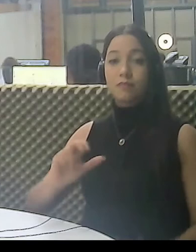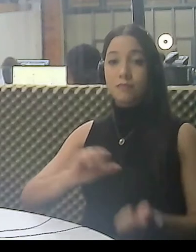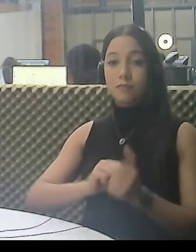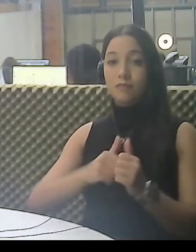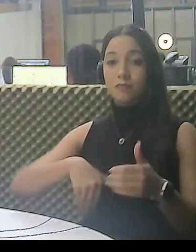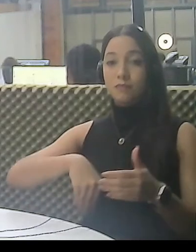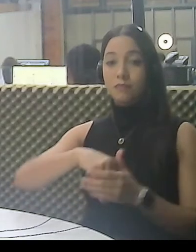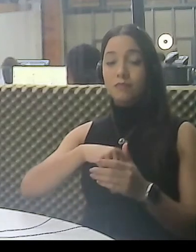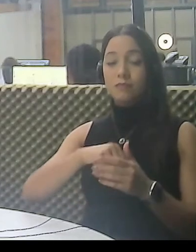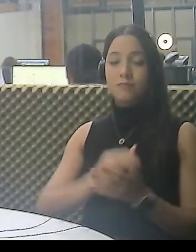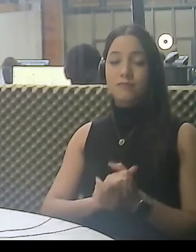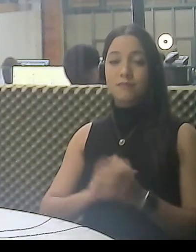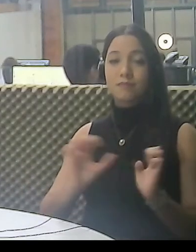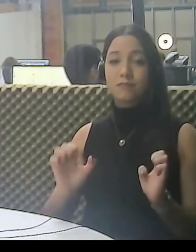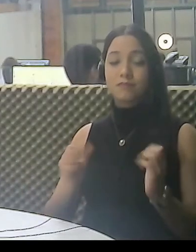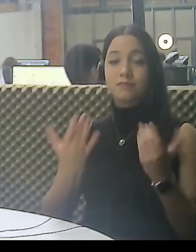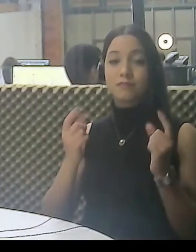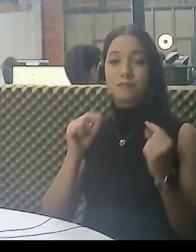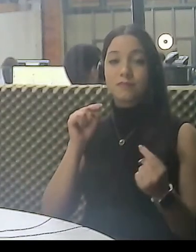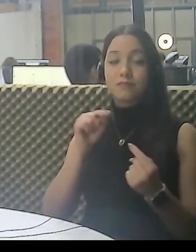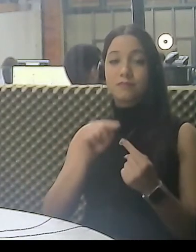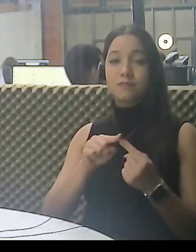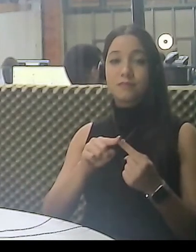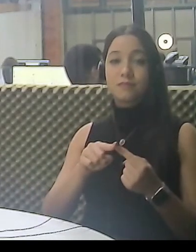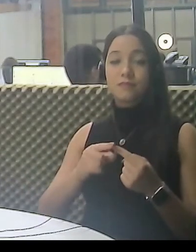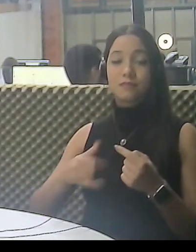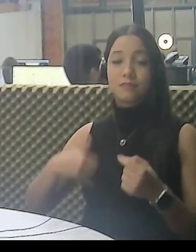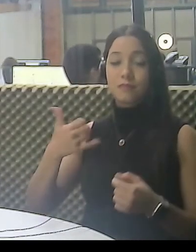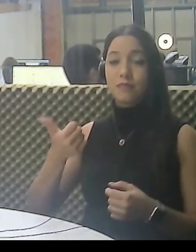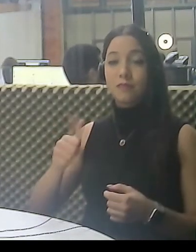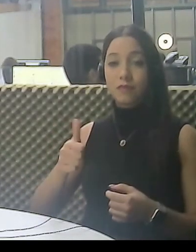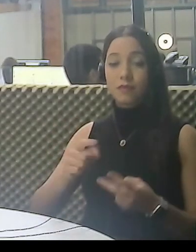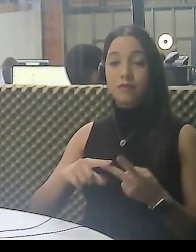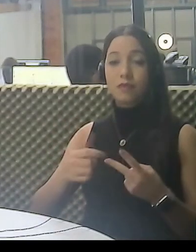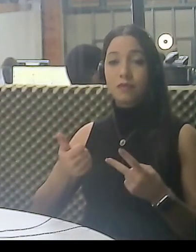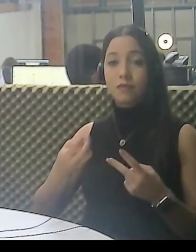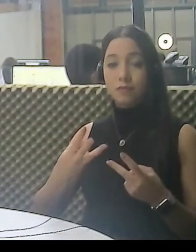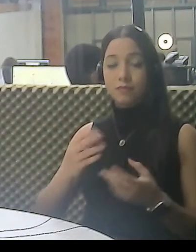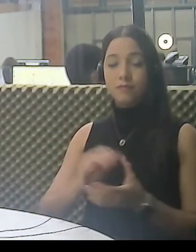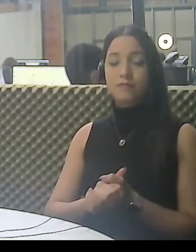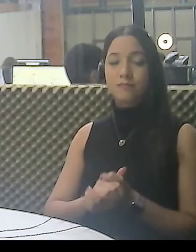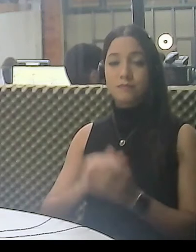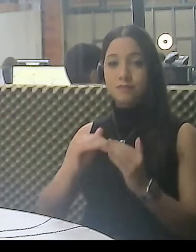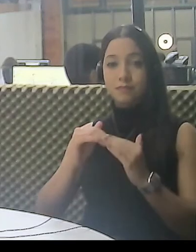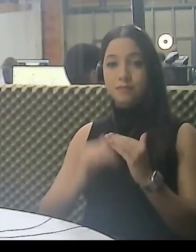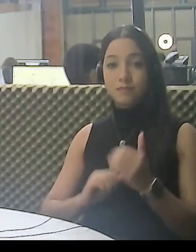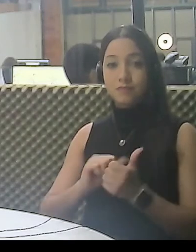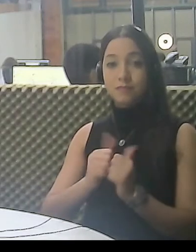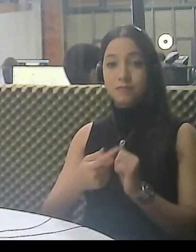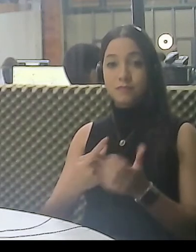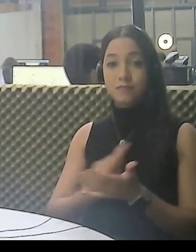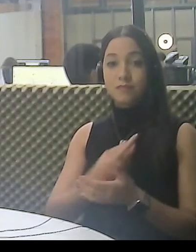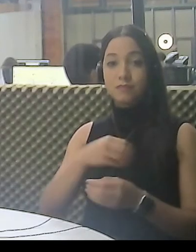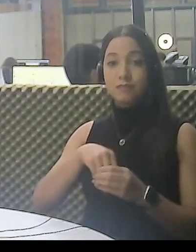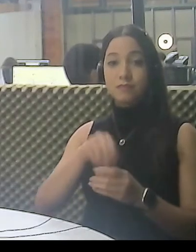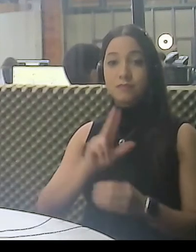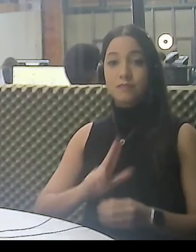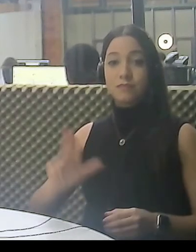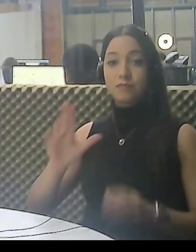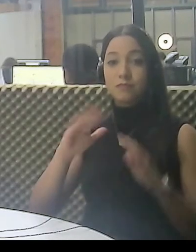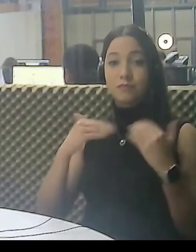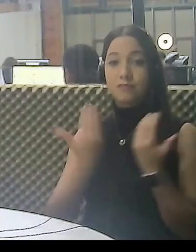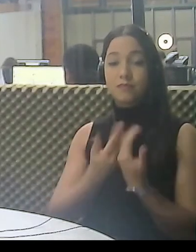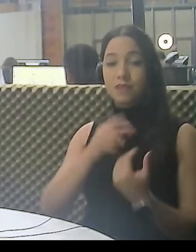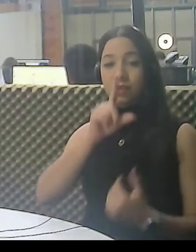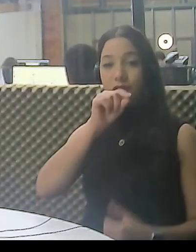de Campo. O evento é voltado para as categorias sub-11 e 13. Os jogos serão realizados em Uberlândia e a final será no estádio